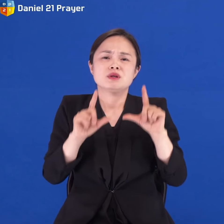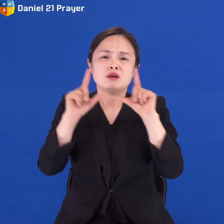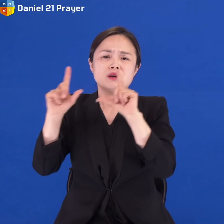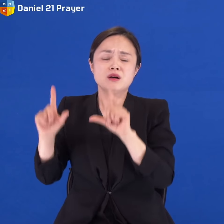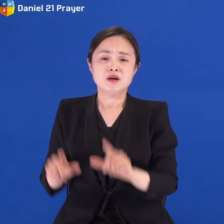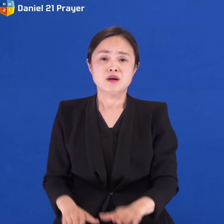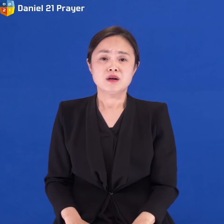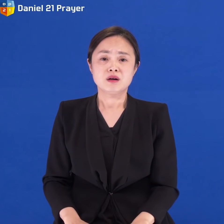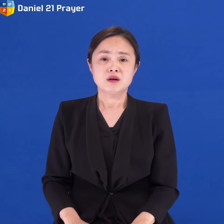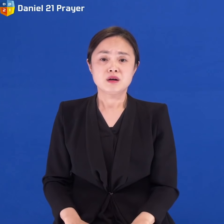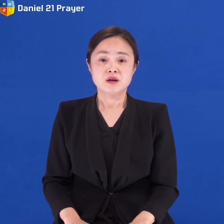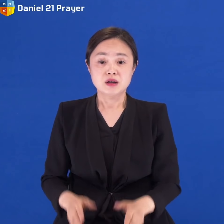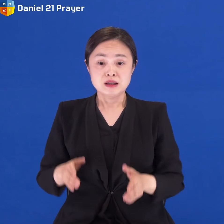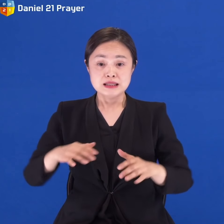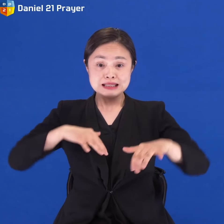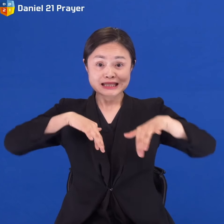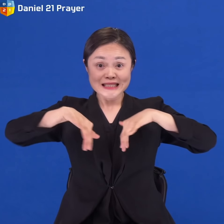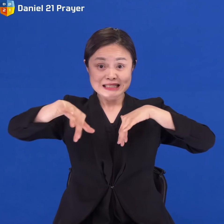테란노 대로에서